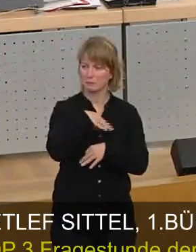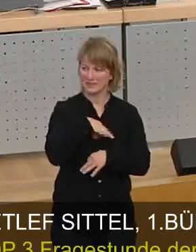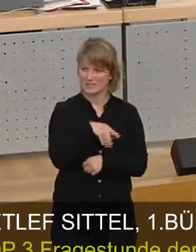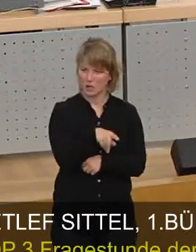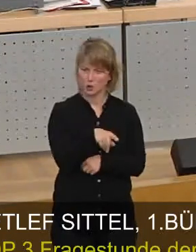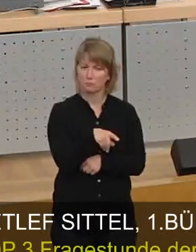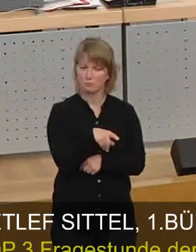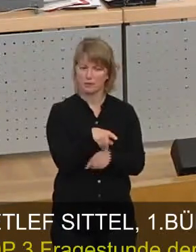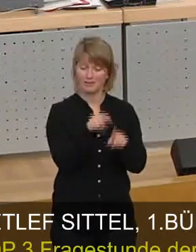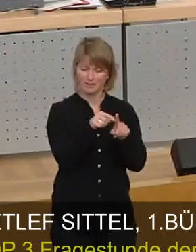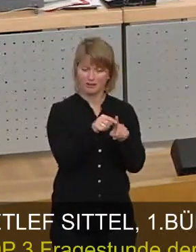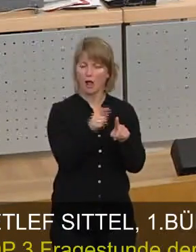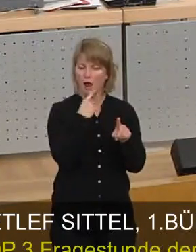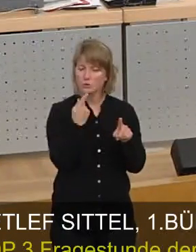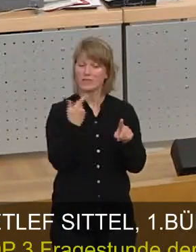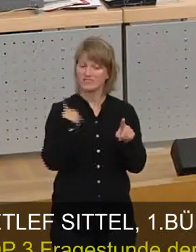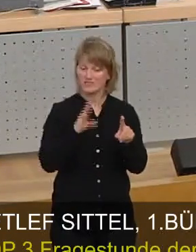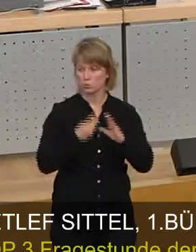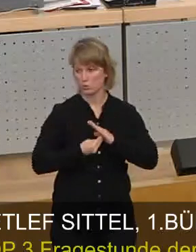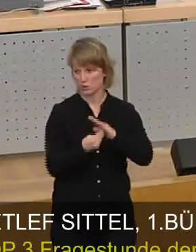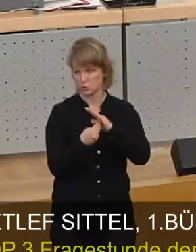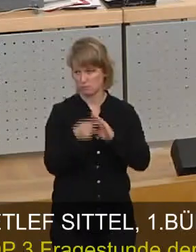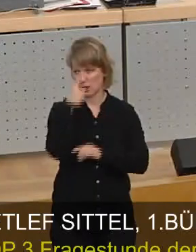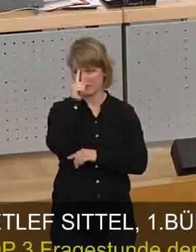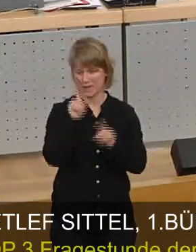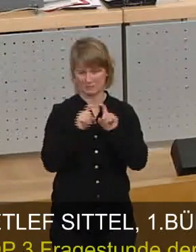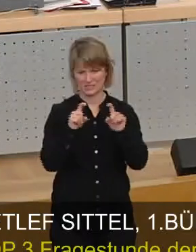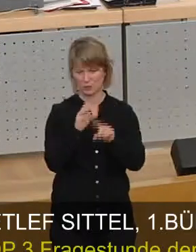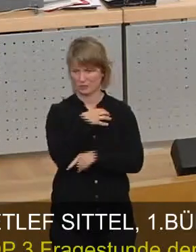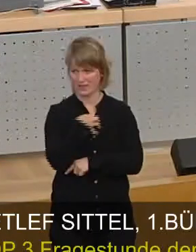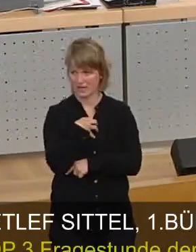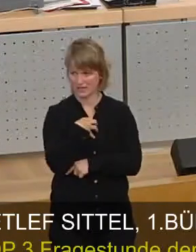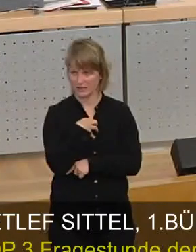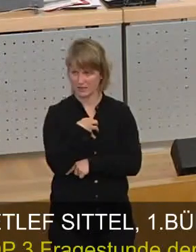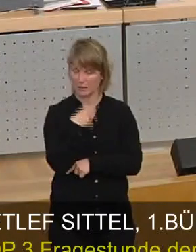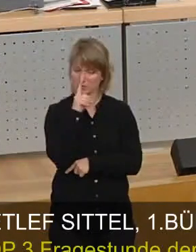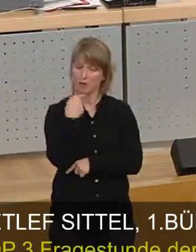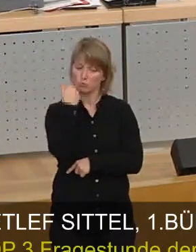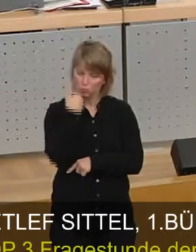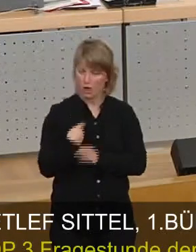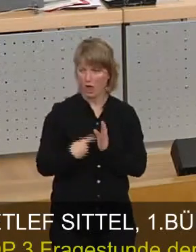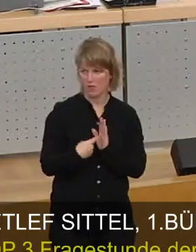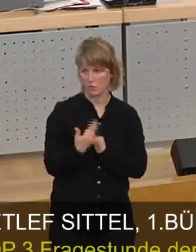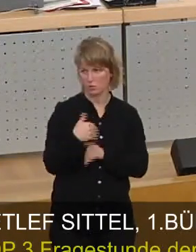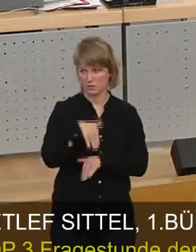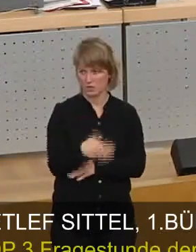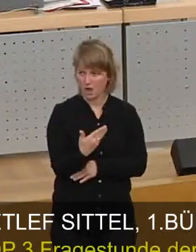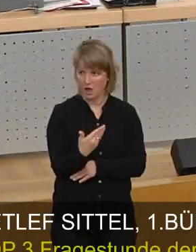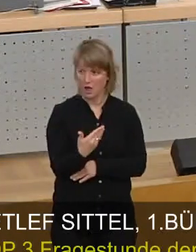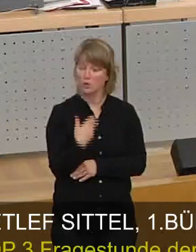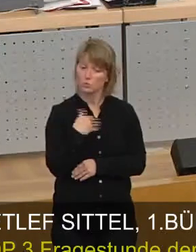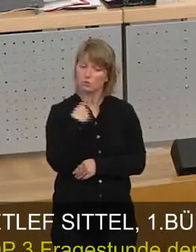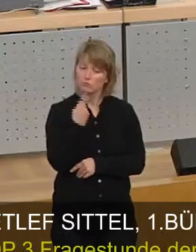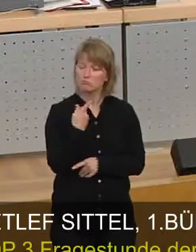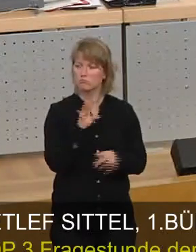das Polizeipräsidium Dresden unterstützt haben bei den Anforderungen, können das aber, wie gesagt, nur begleiten, dadurch, dass wir regelmäßige